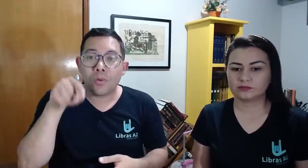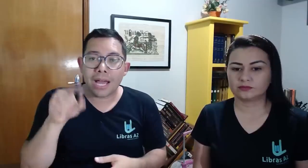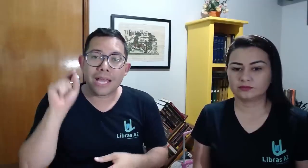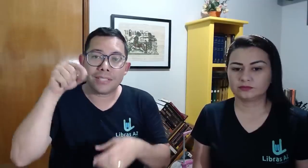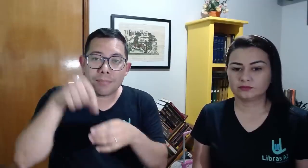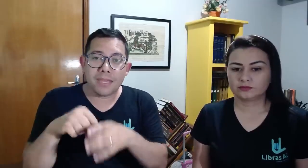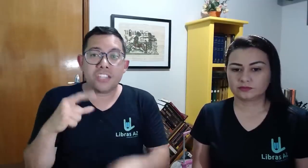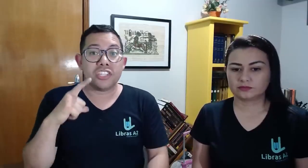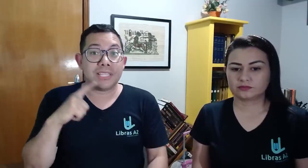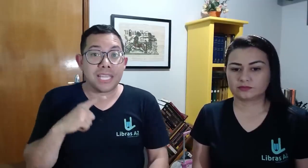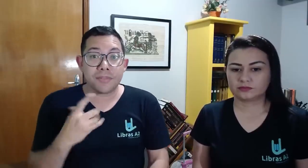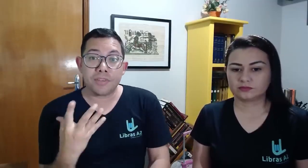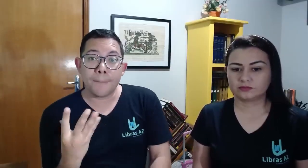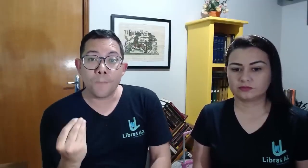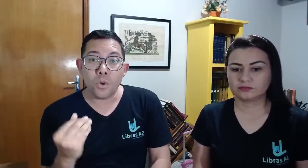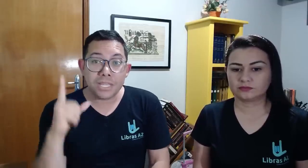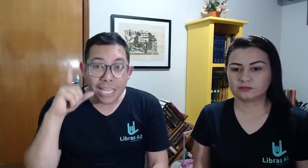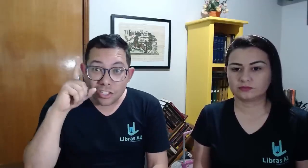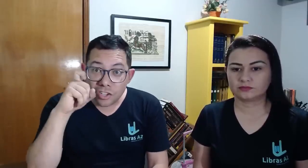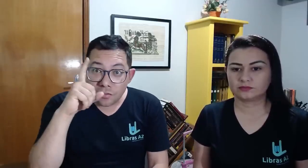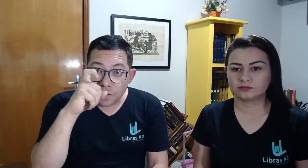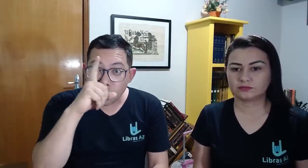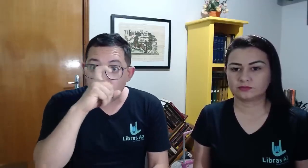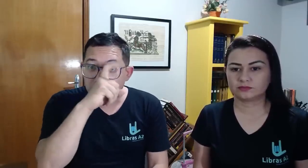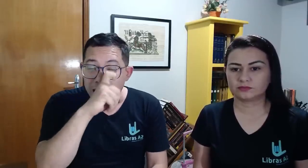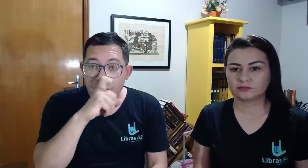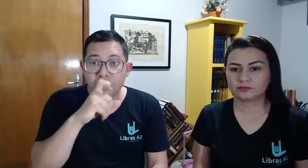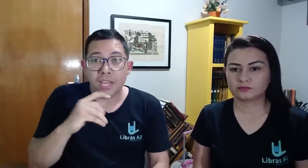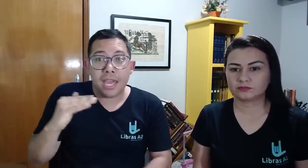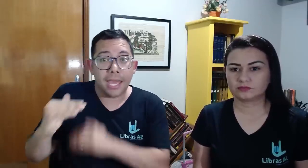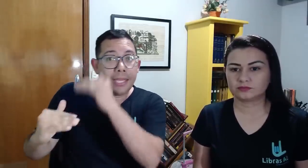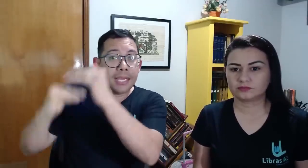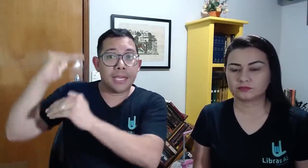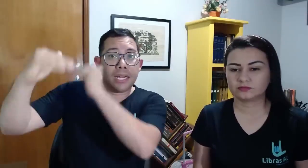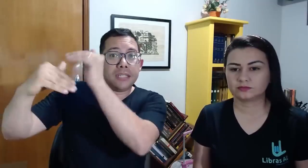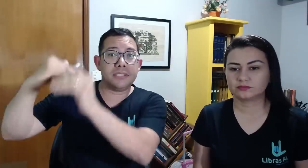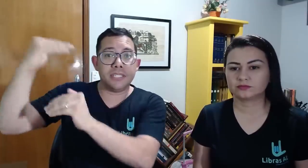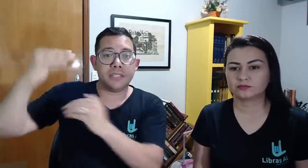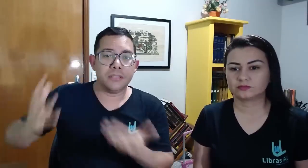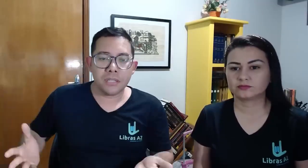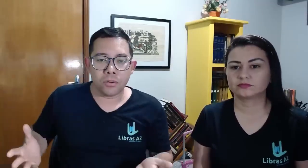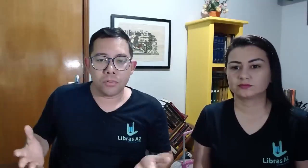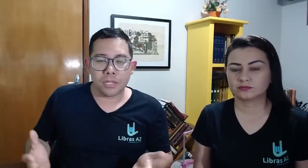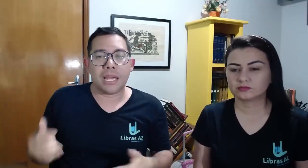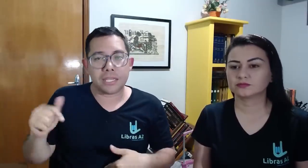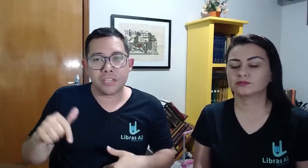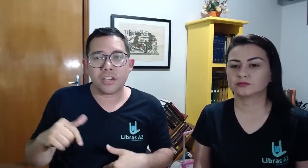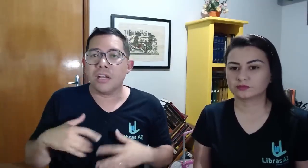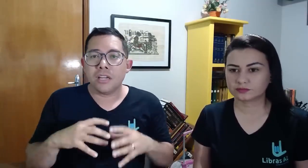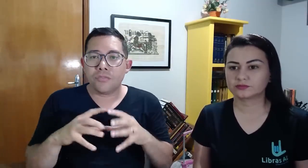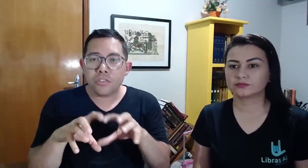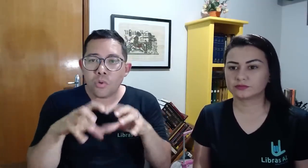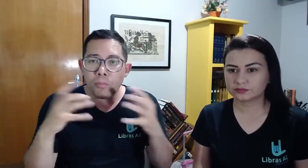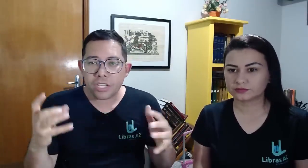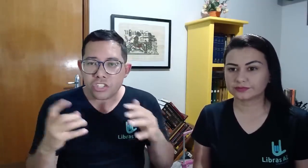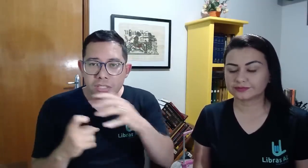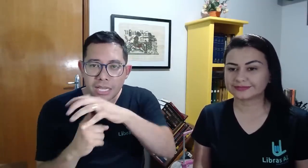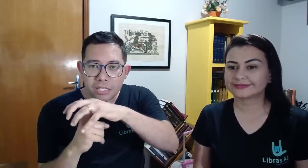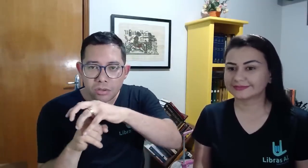a semente teve muita dificuldade em crescer. Não, né? Aqui já, visualmente já está aqui, ó. Então